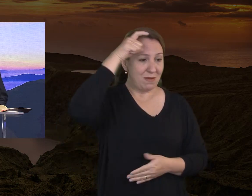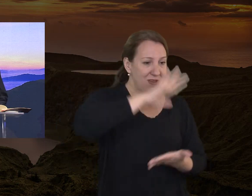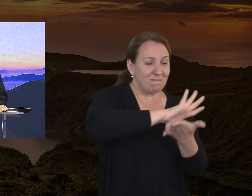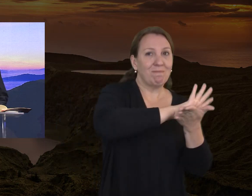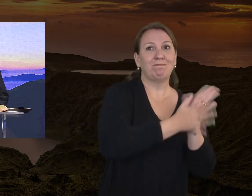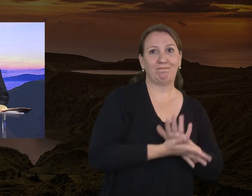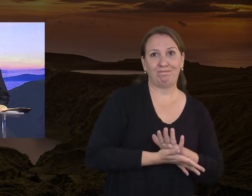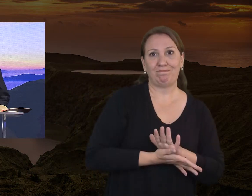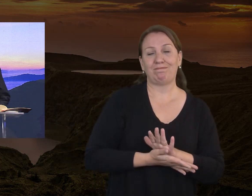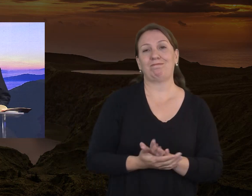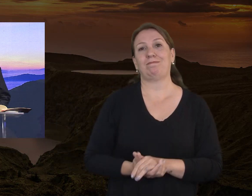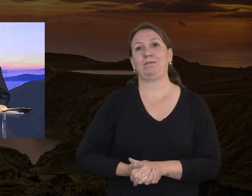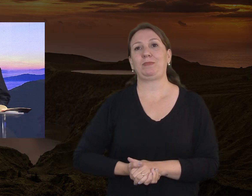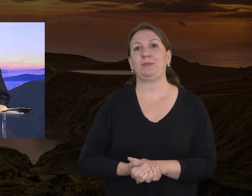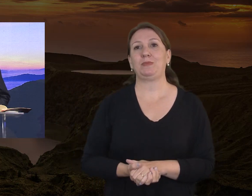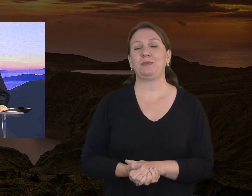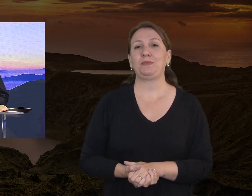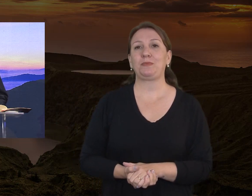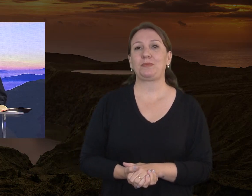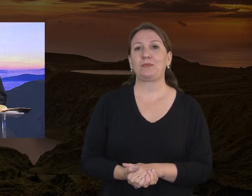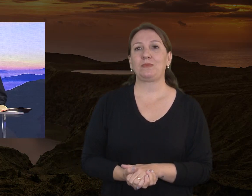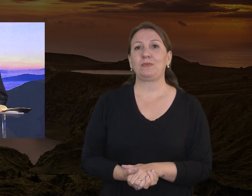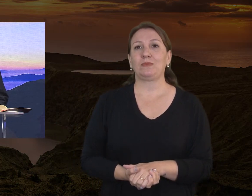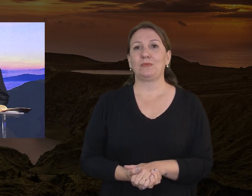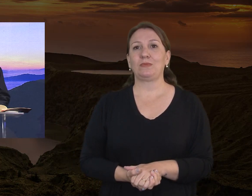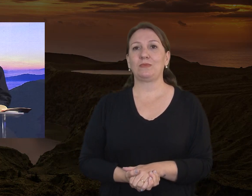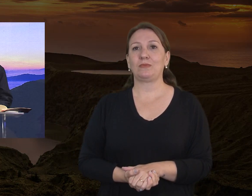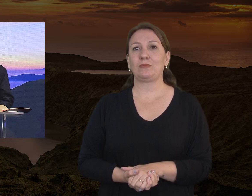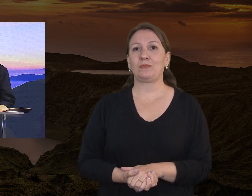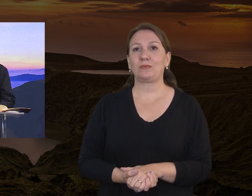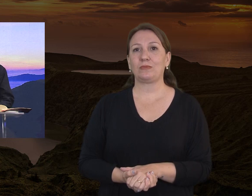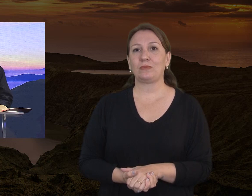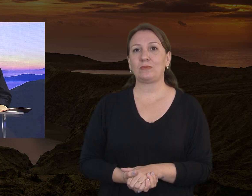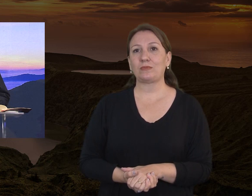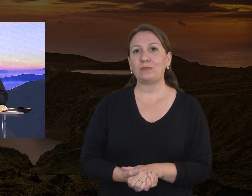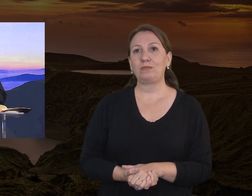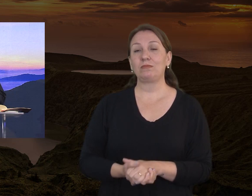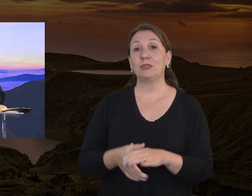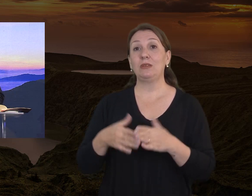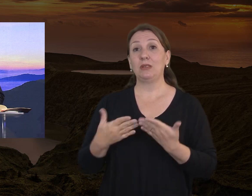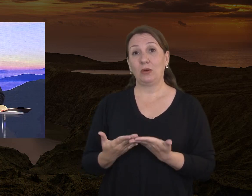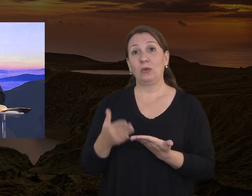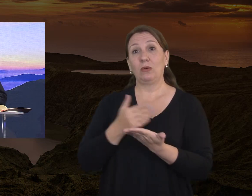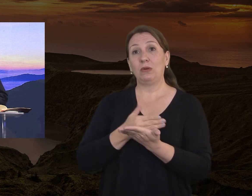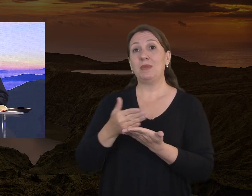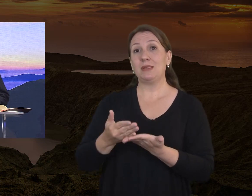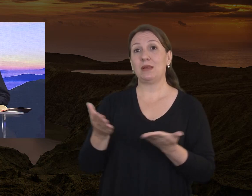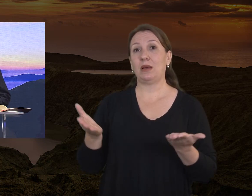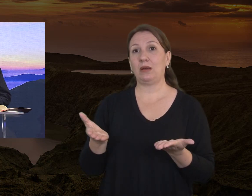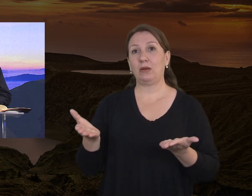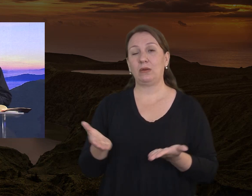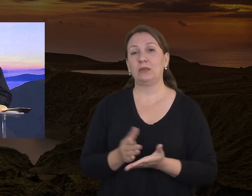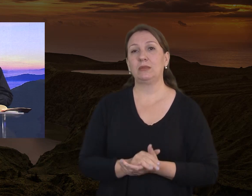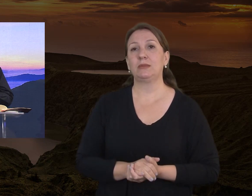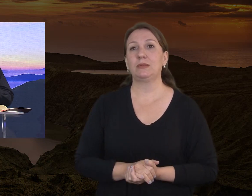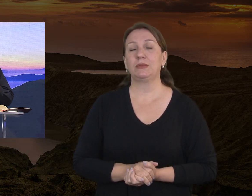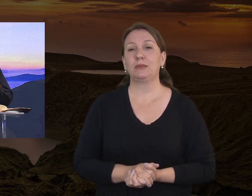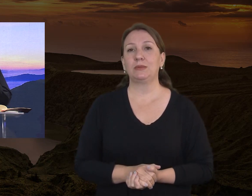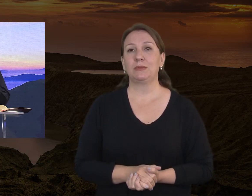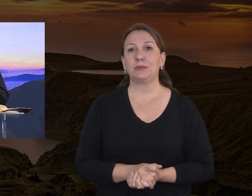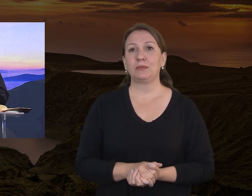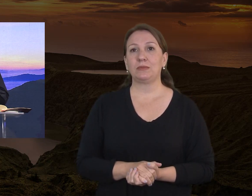danificar o propósito de Deus na criação do homem. Então eu queria começar por aí. Não sei